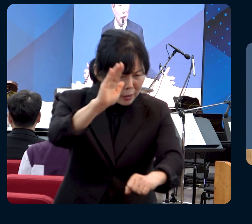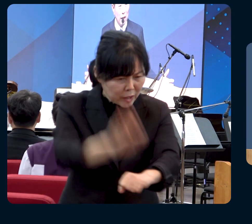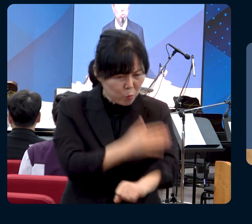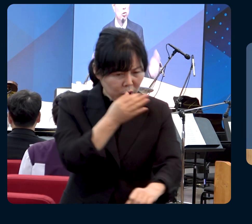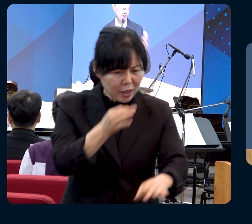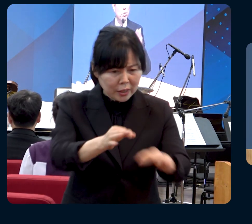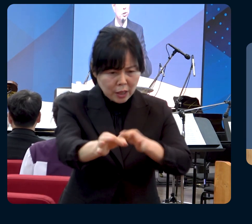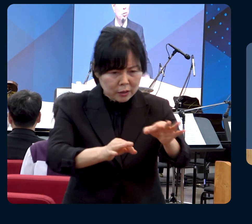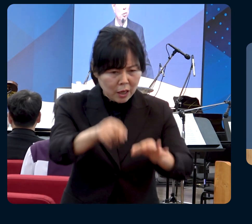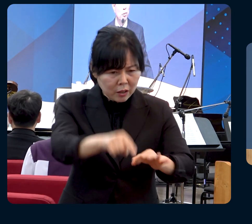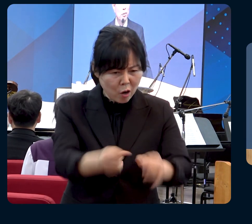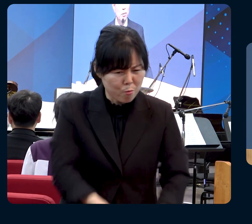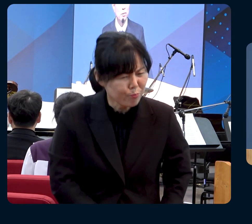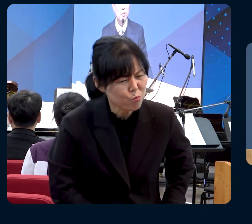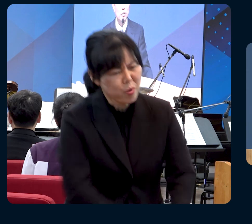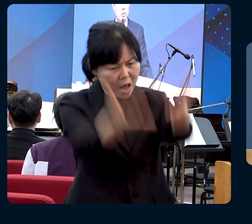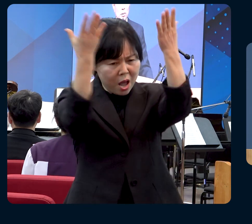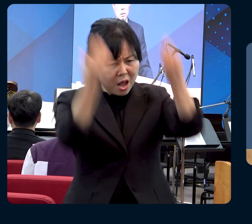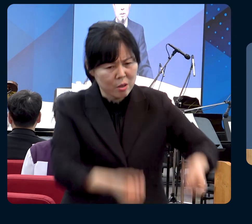현장을 다 둘러엎으시고